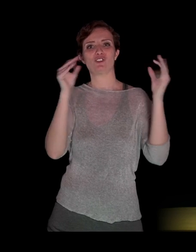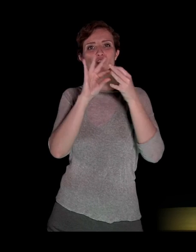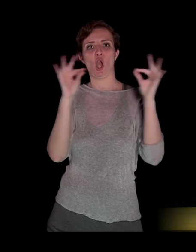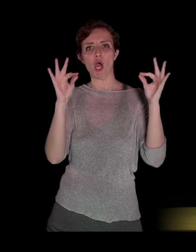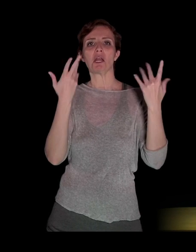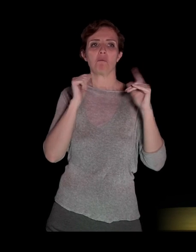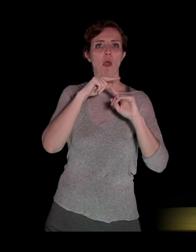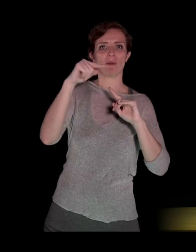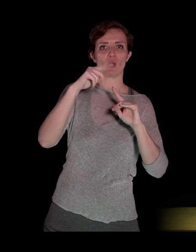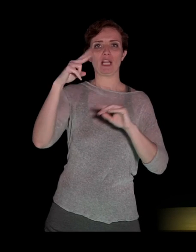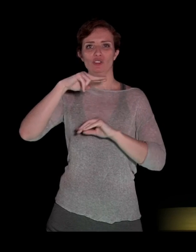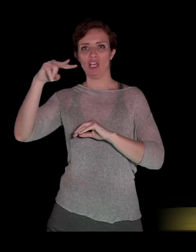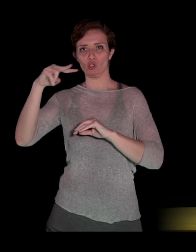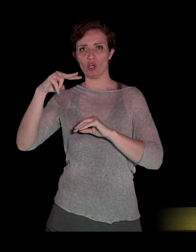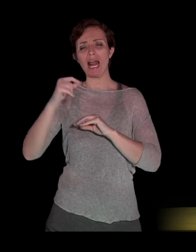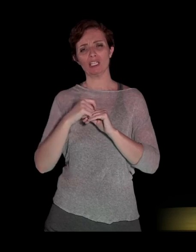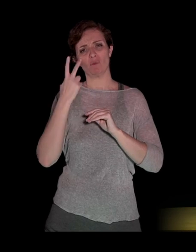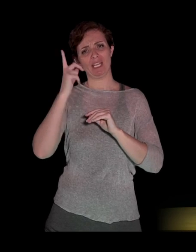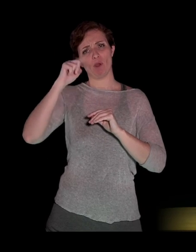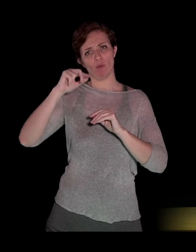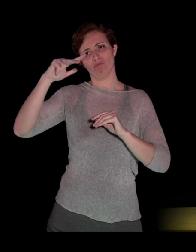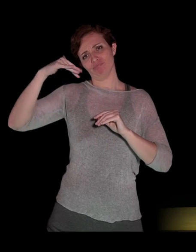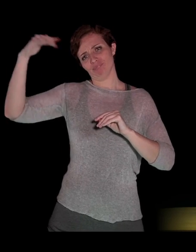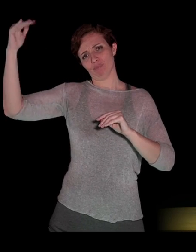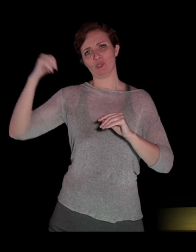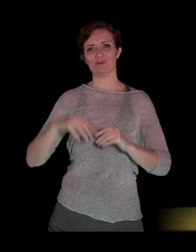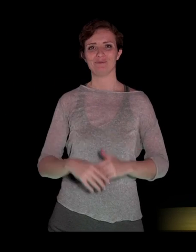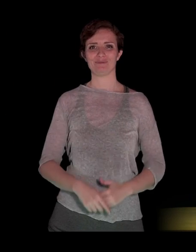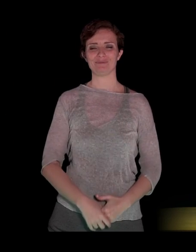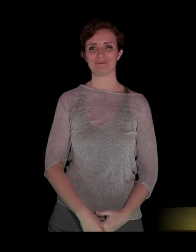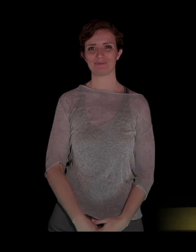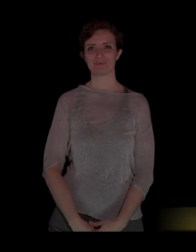di primo grado e di secondo grado ma vedremo anche quelle di grado superiore al